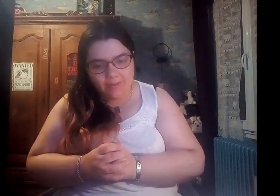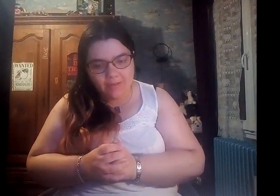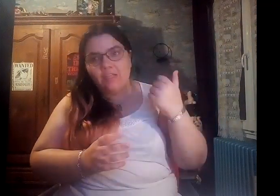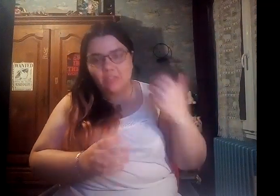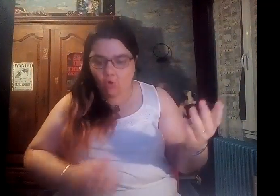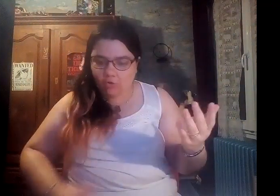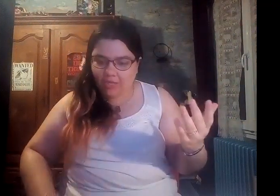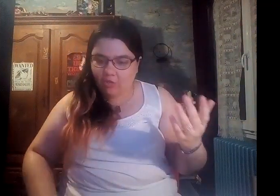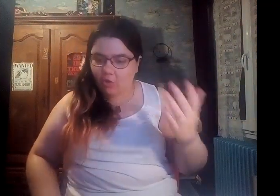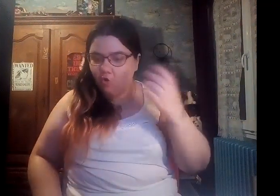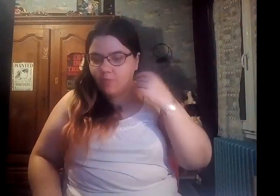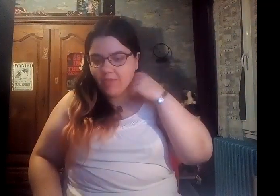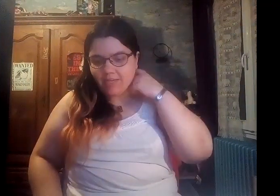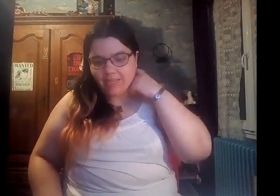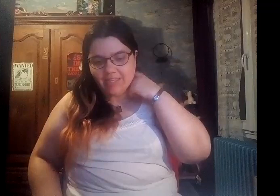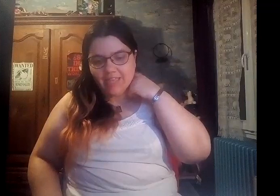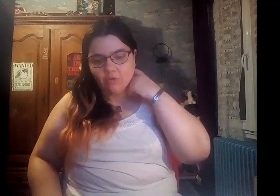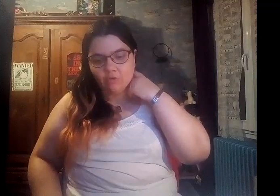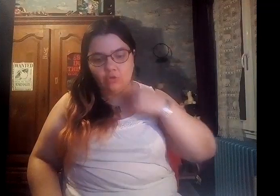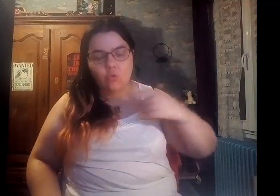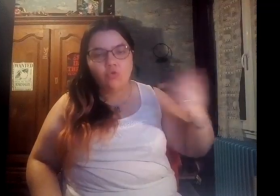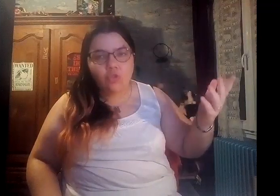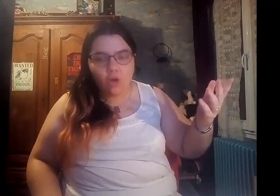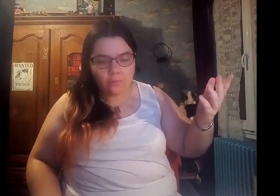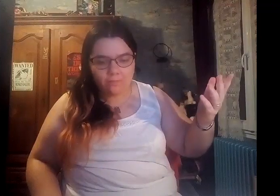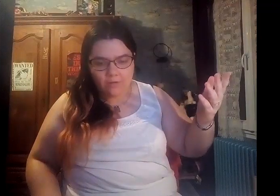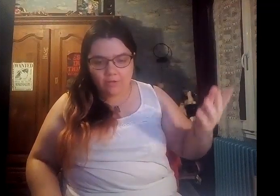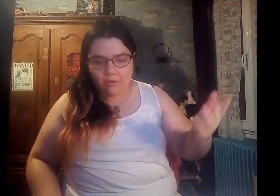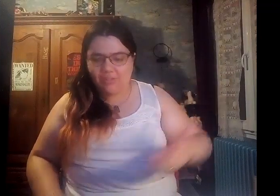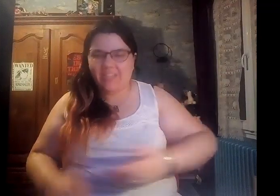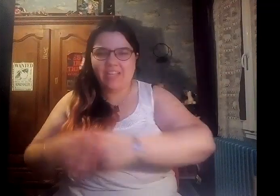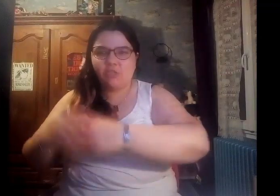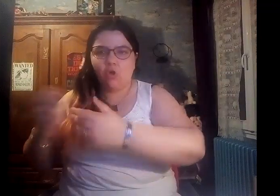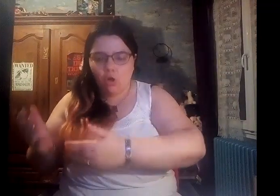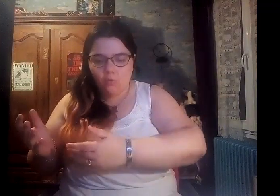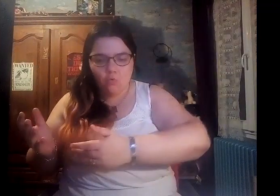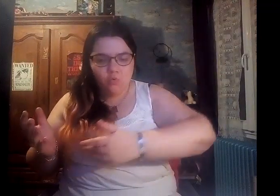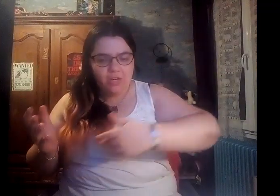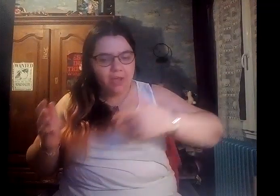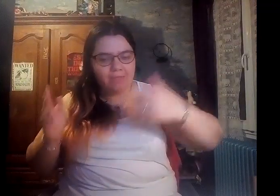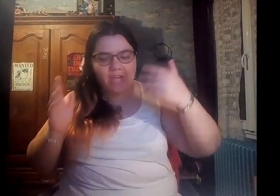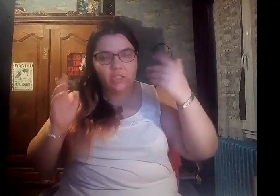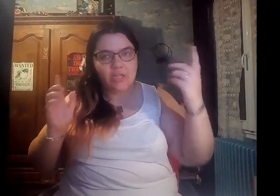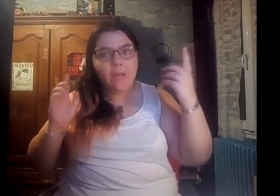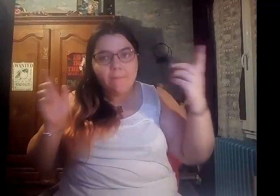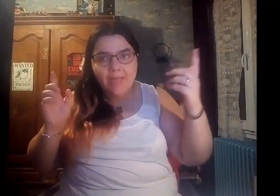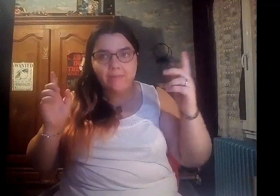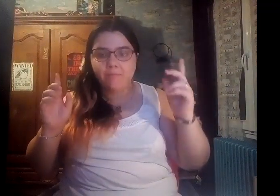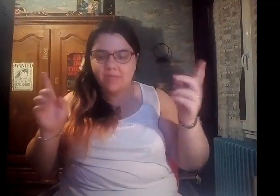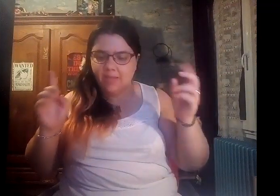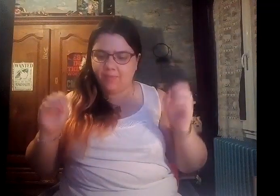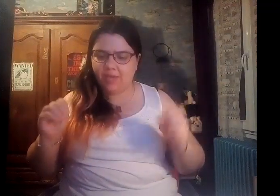sans compter que le mimique était tout le temps dans des restaurants où William n'a jamais mis les pieds